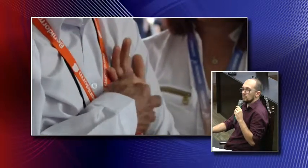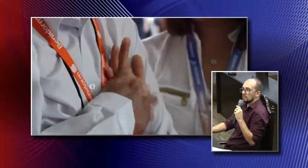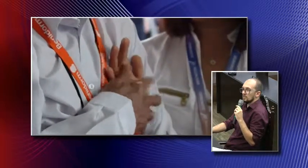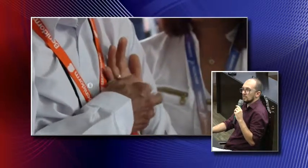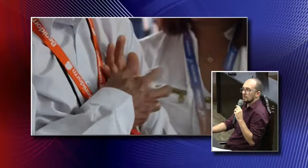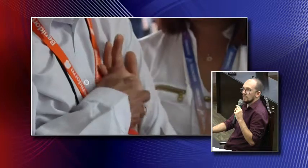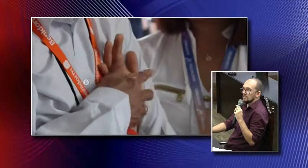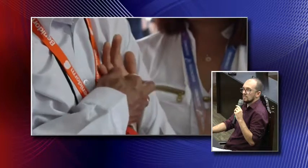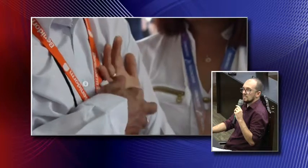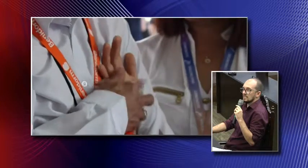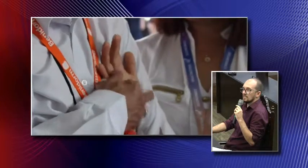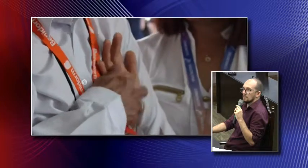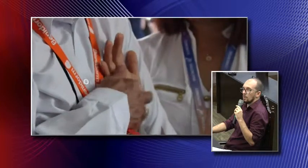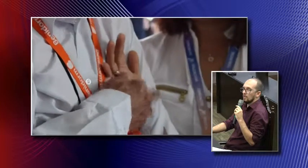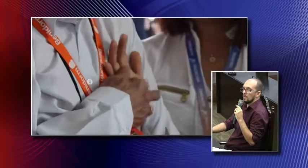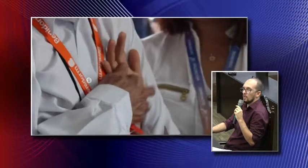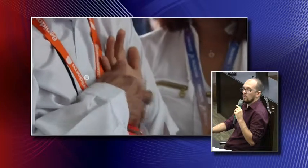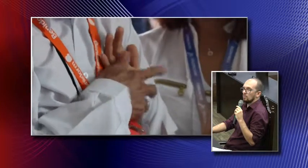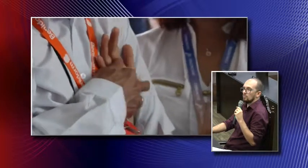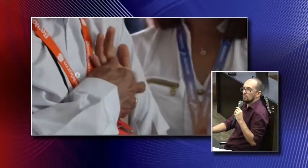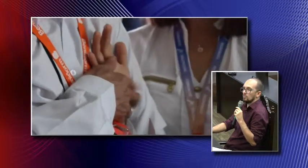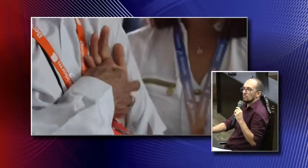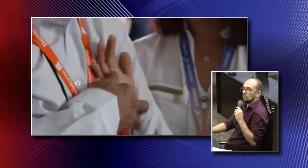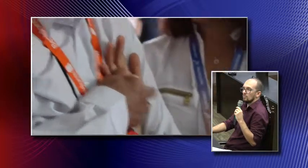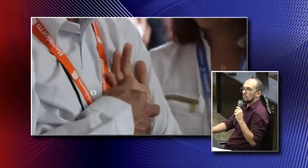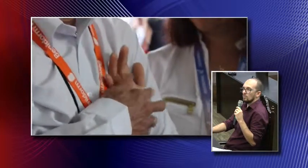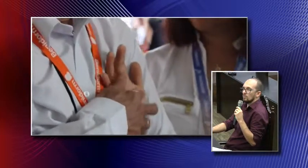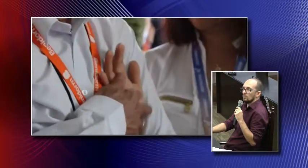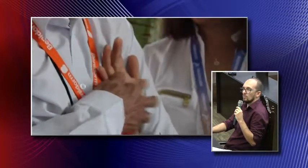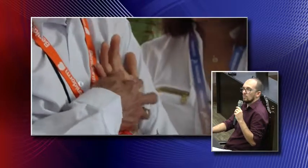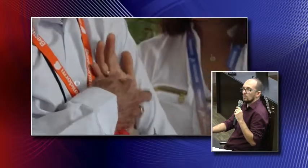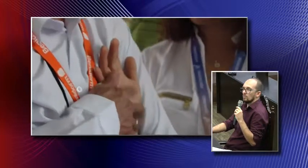Um tipo também de escrita na palma da mão.